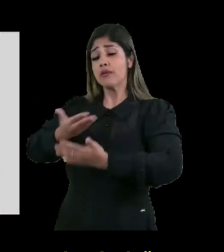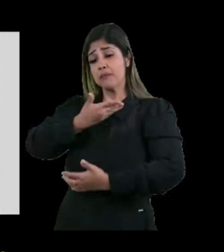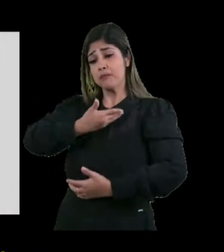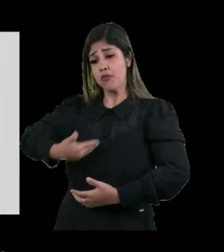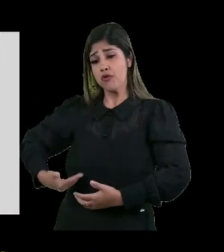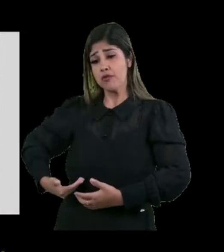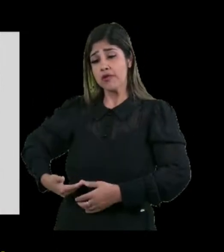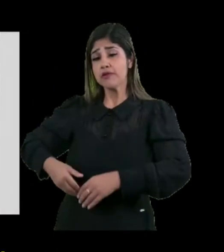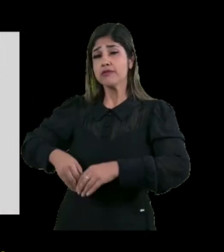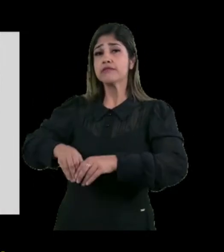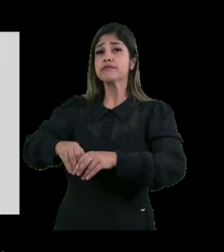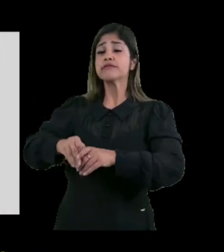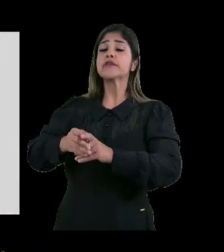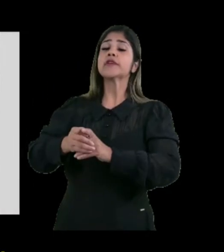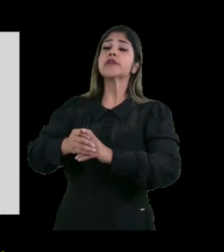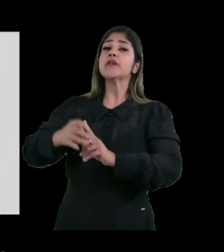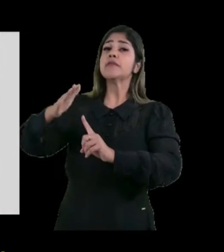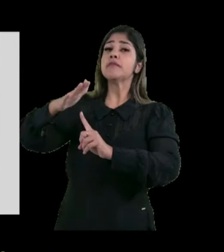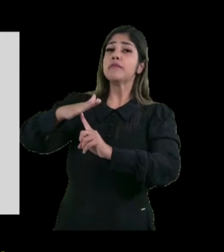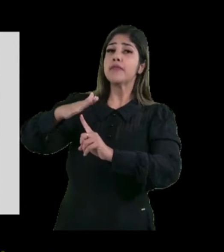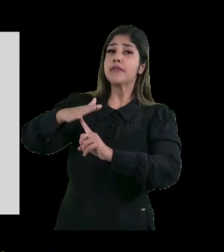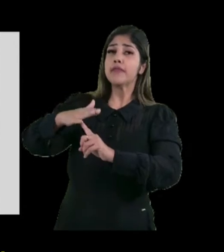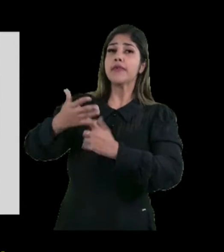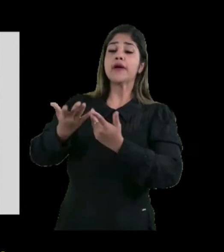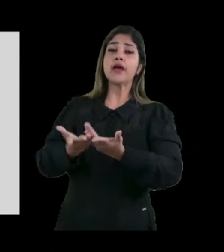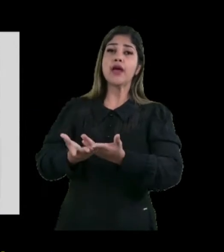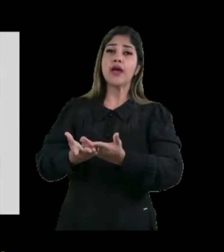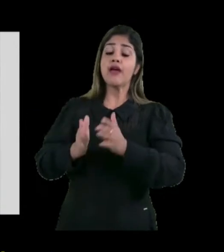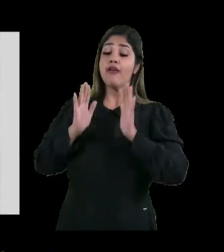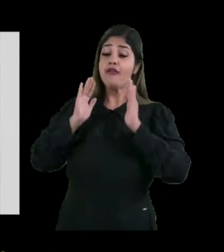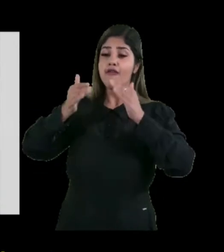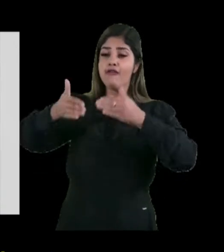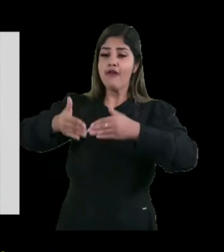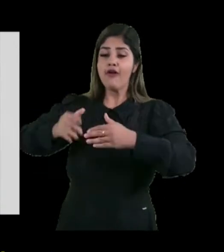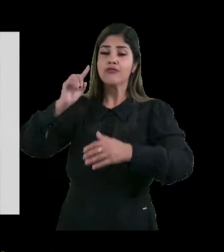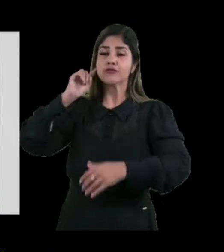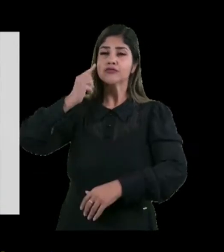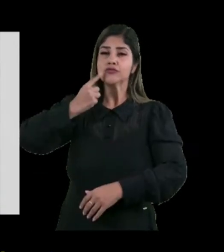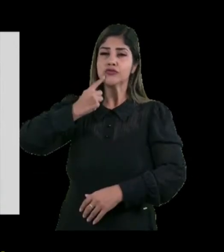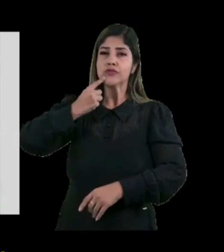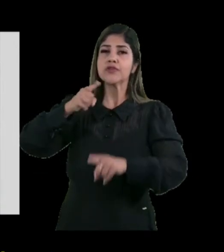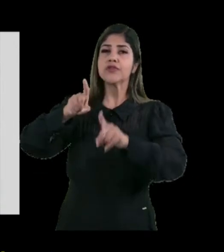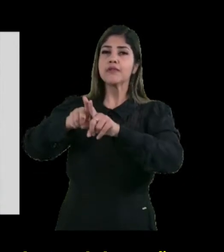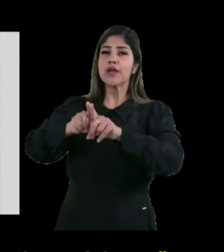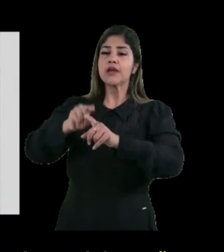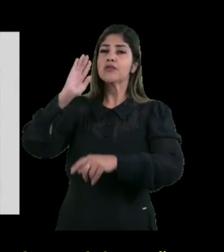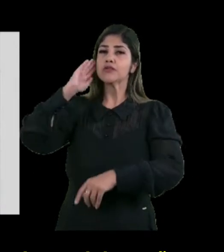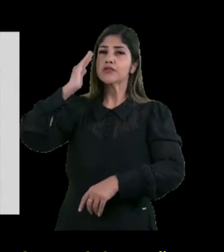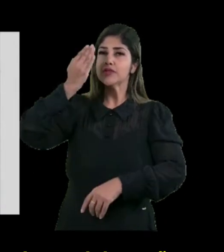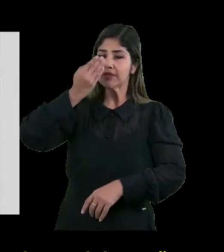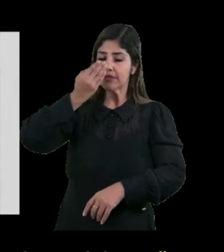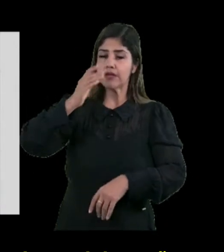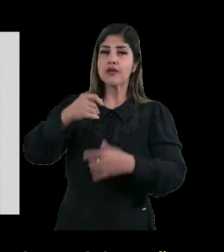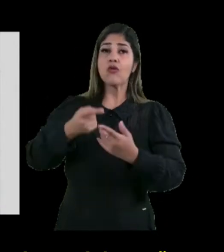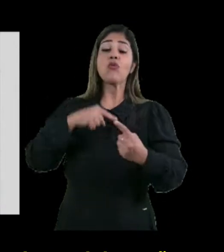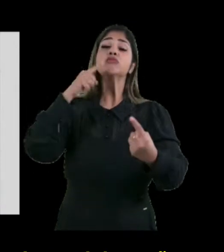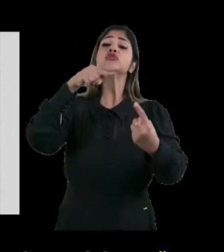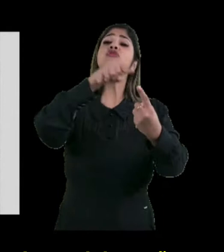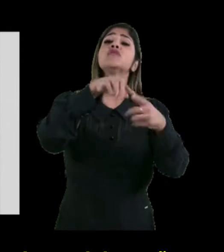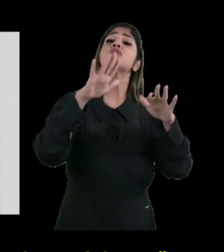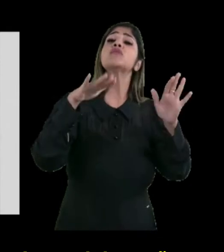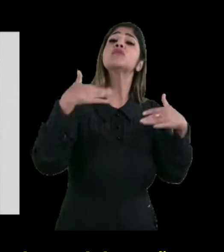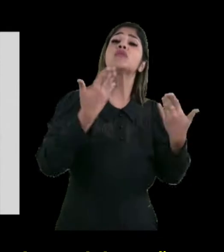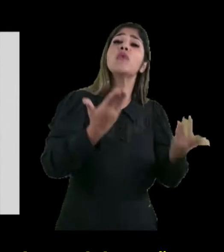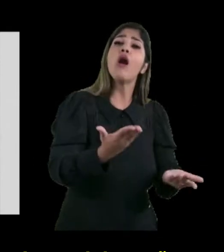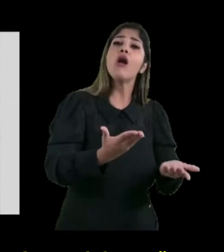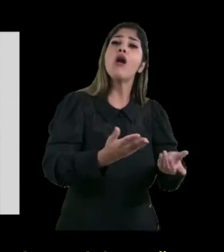Pará, especializada em atendimentos a pessoas com surdez e surdo-cegueira. Objetivamos com a pesquisa